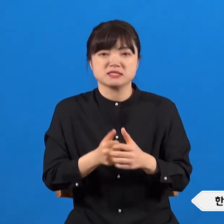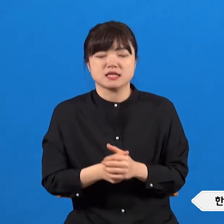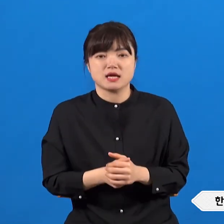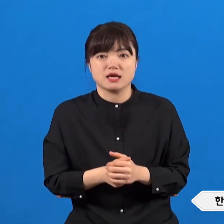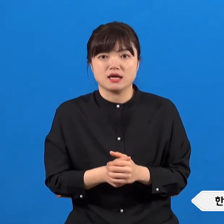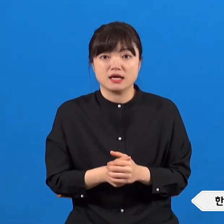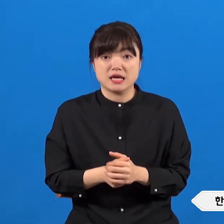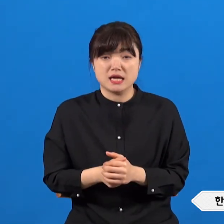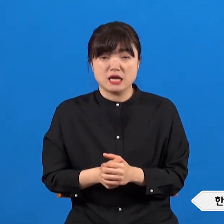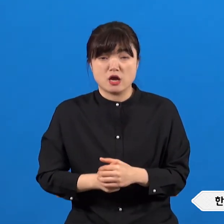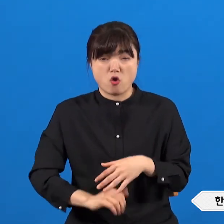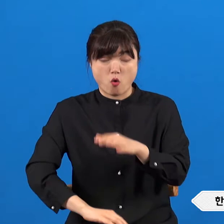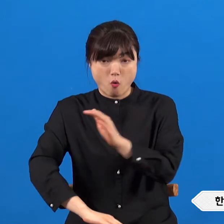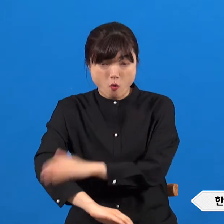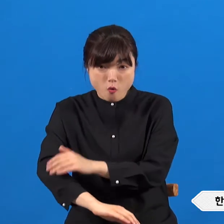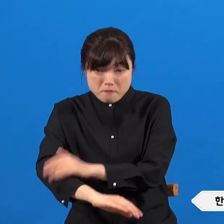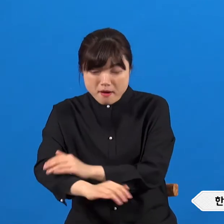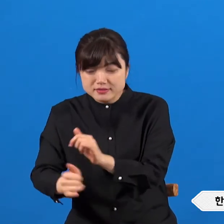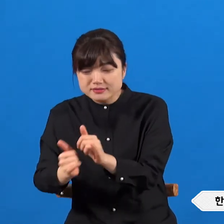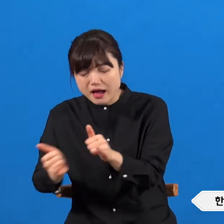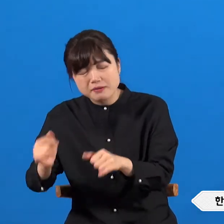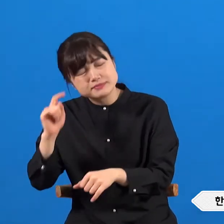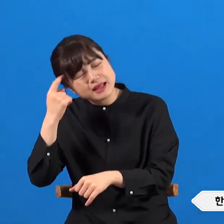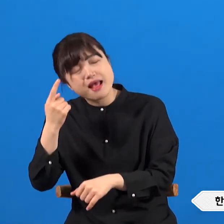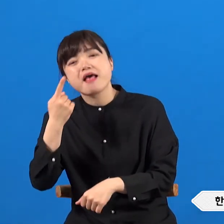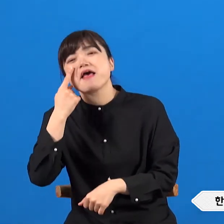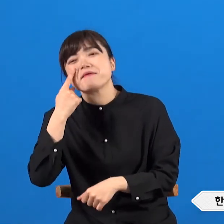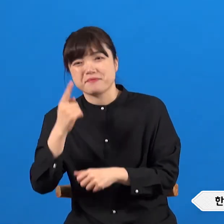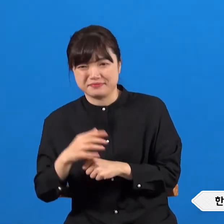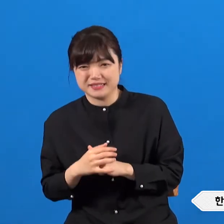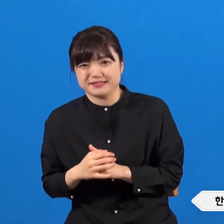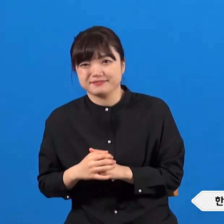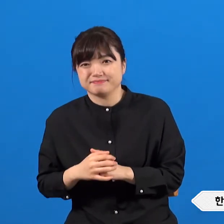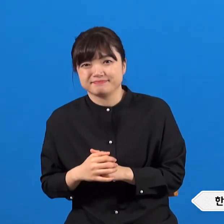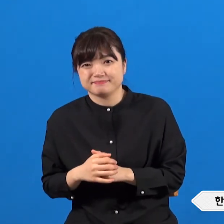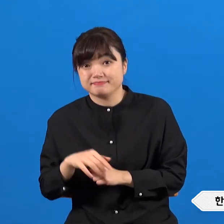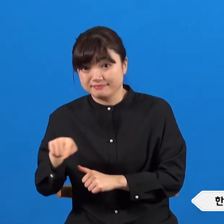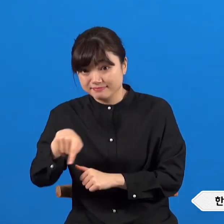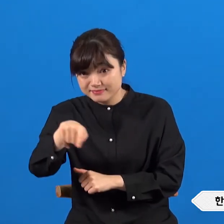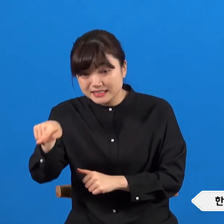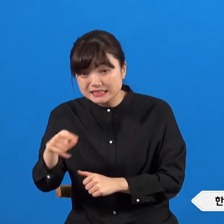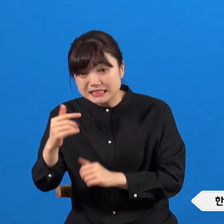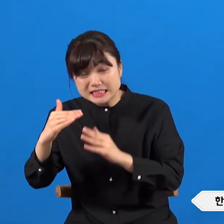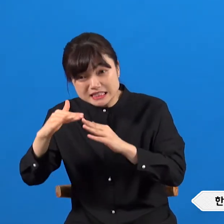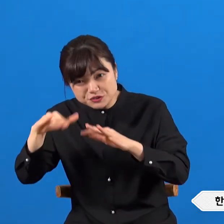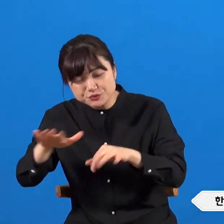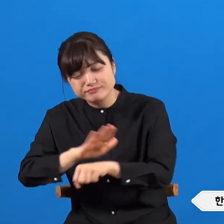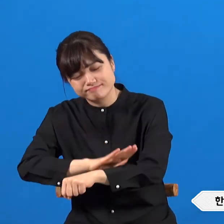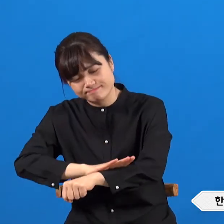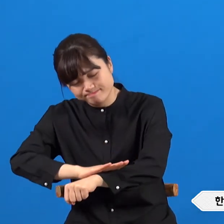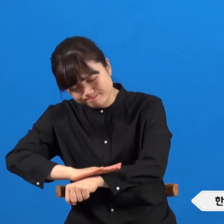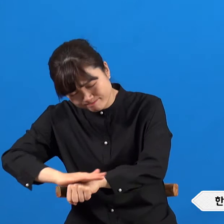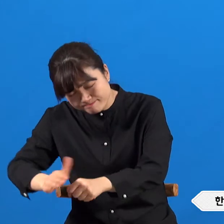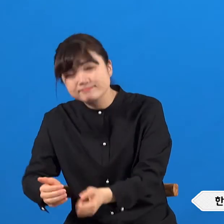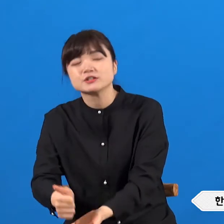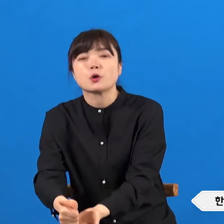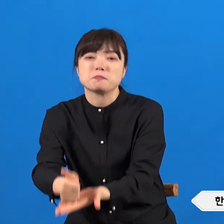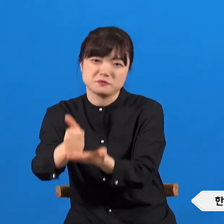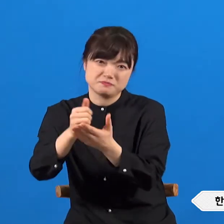그러면 이제 오른편에 있는 사람들을 생각을 해보십시다. 그들은 이웃을 잘